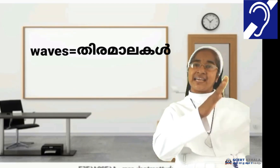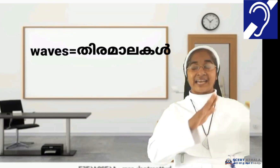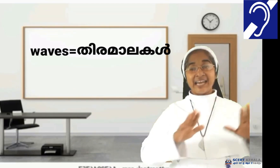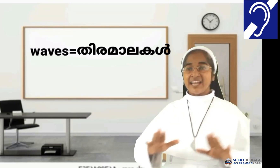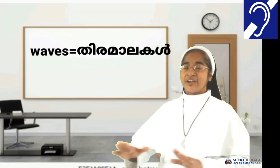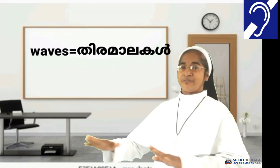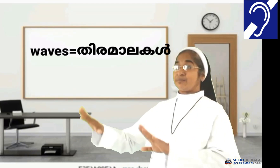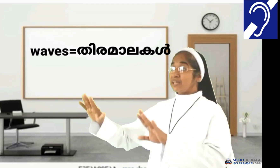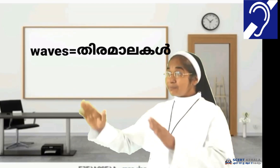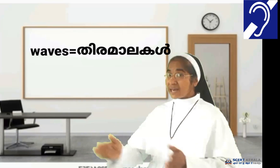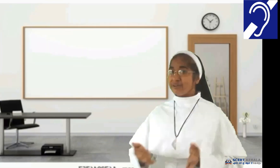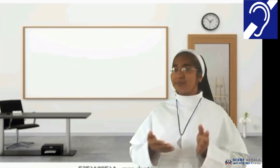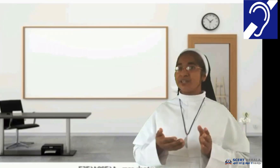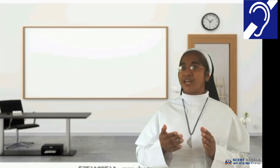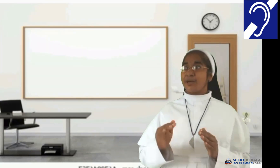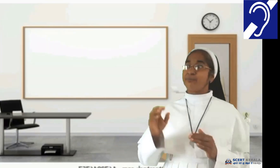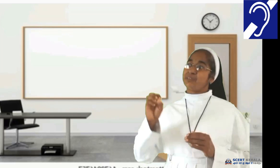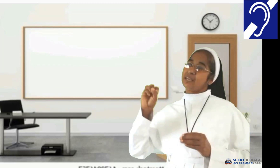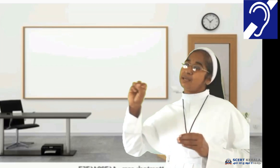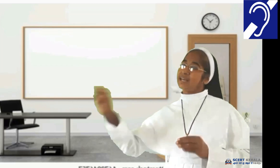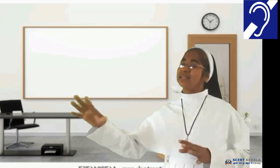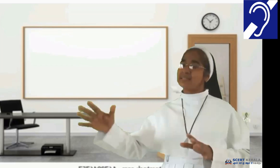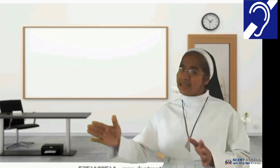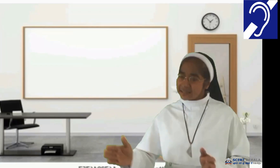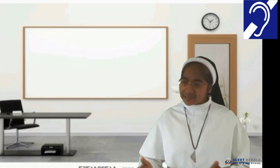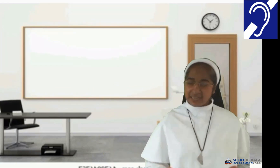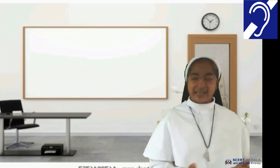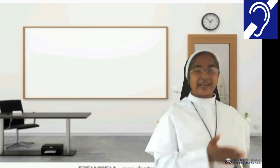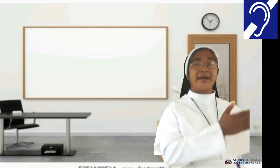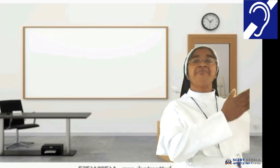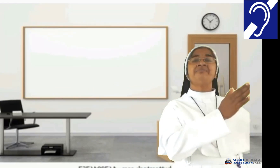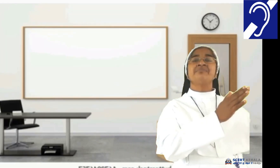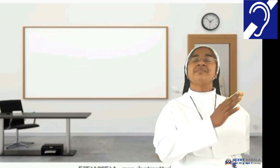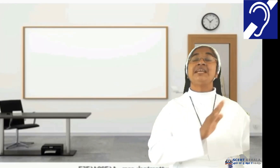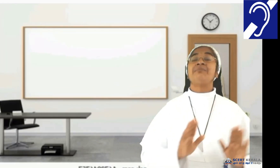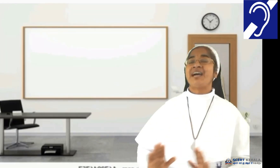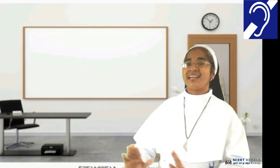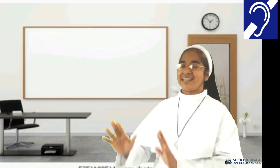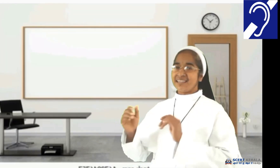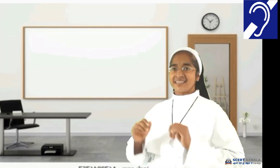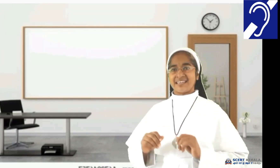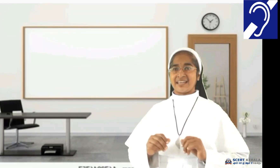ഇങ്ങനെ തിരമാല വരുമ്പോ എന്ത് ചെയ്യും? ഈ എറിഞ്ഞ സാധനങ്ങളെല്ലാം തിരമാലയില് എറി